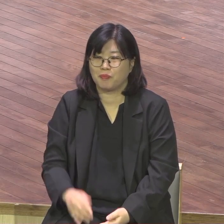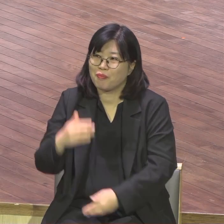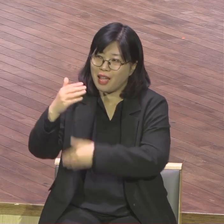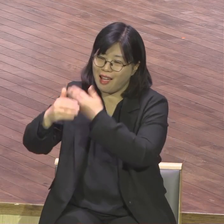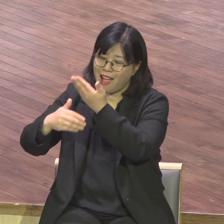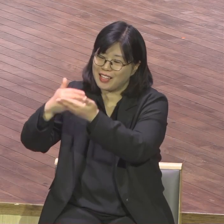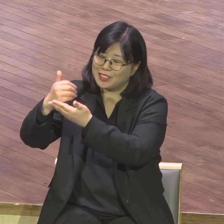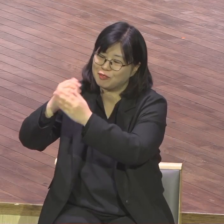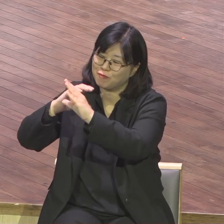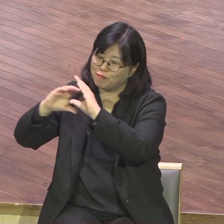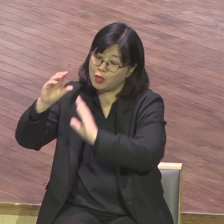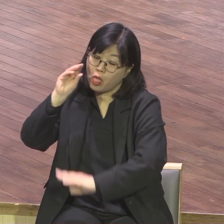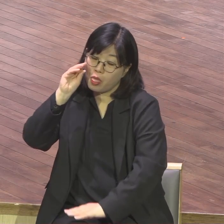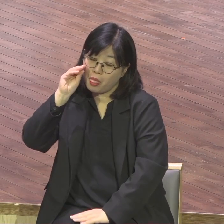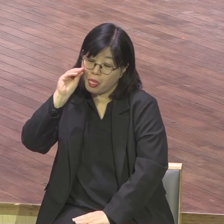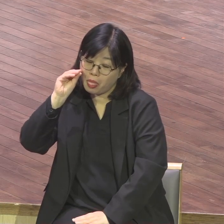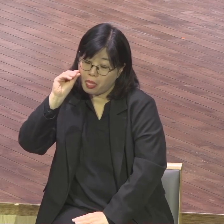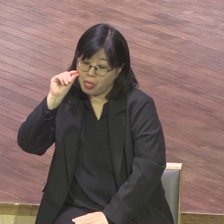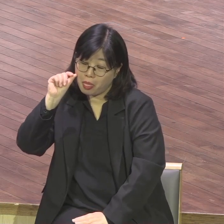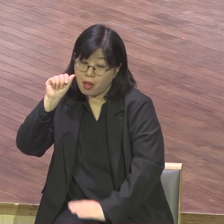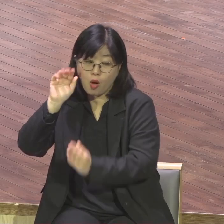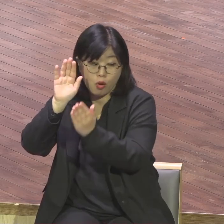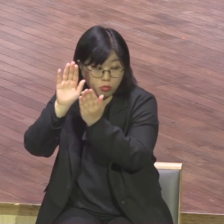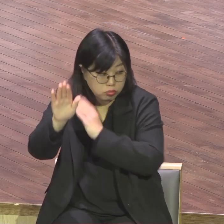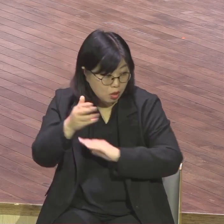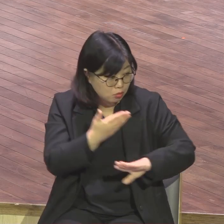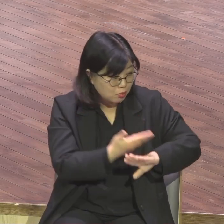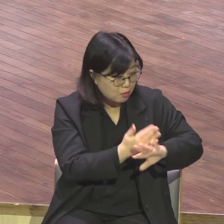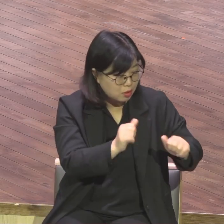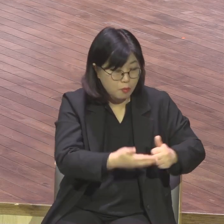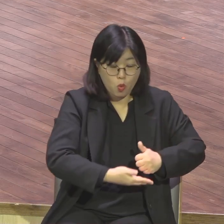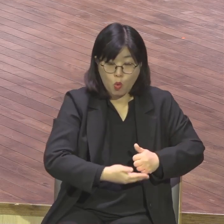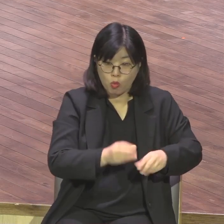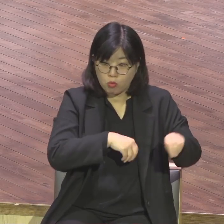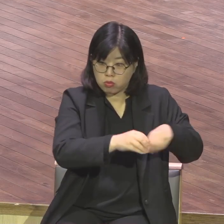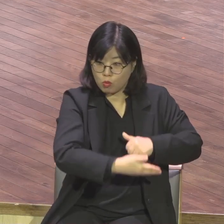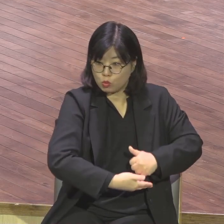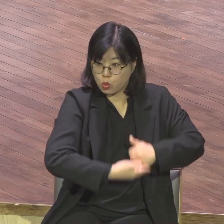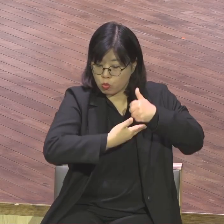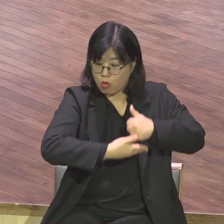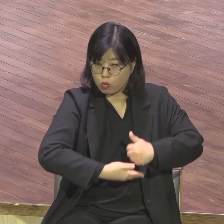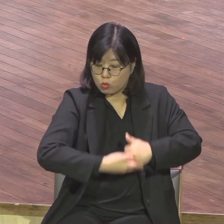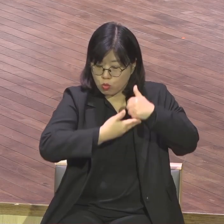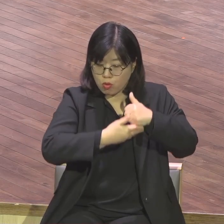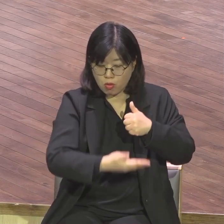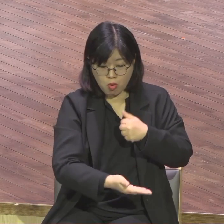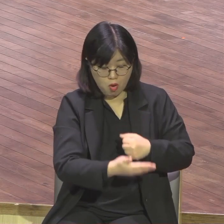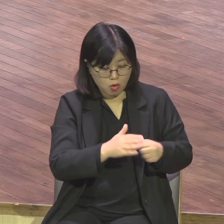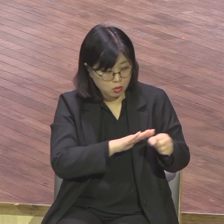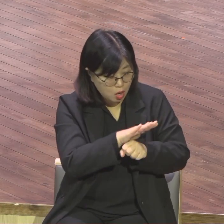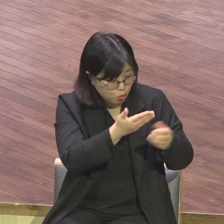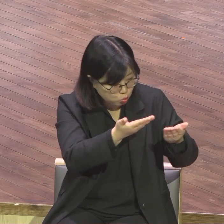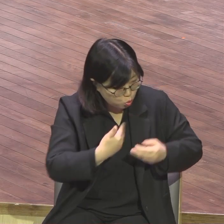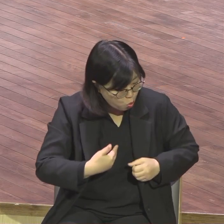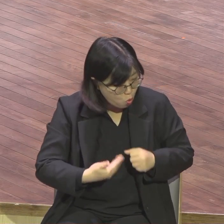인정하고 모든 사람이 존경하고 모든 사람이 따르면 그 행복하지 않습니까? 그 성공한 사람이지.